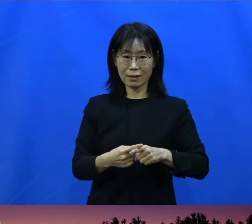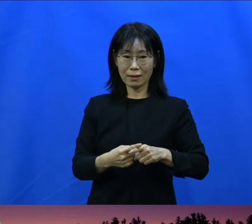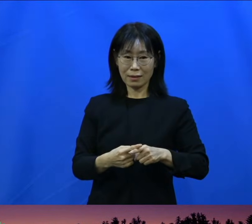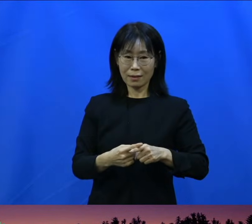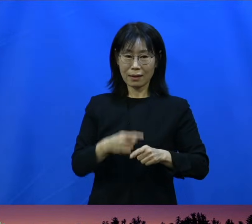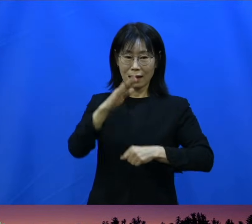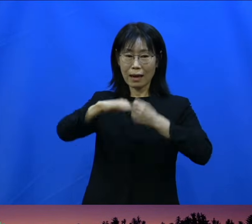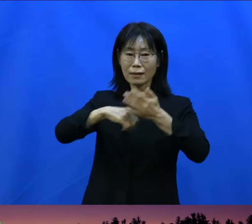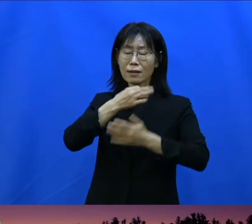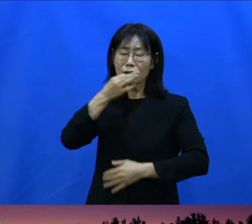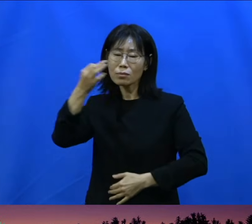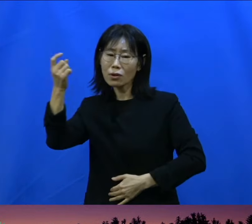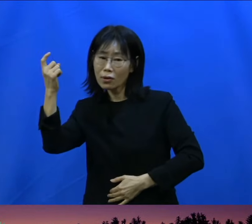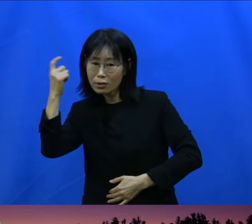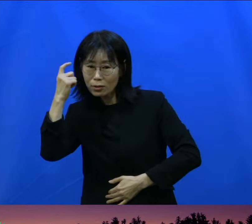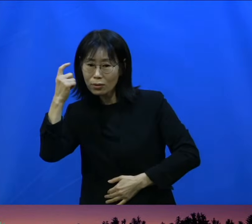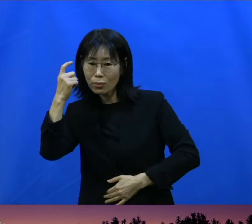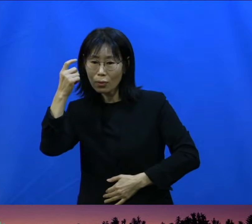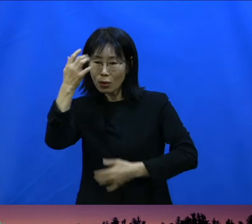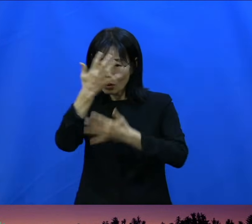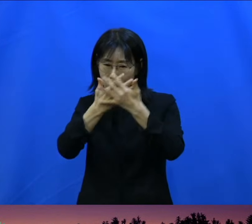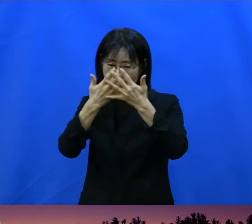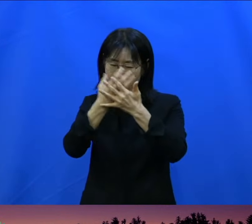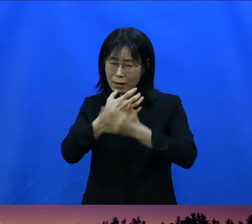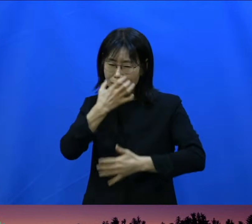하늘의 음성이 들리고 하늘의 영광이 나타나는 거예요.